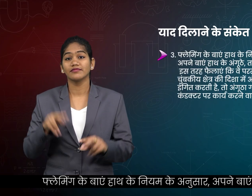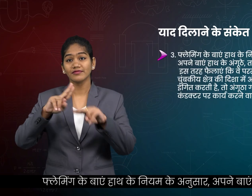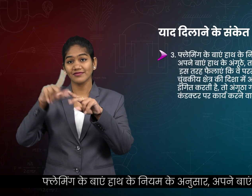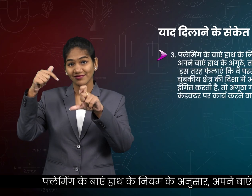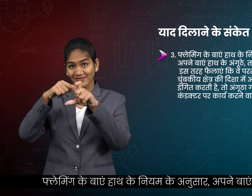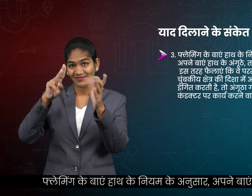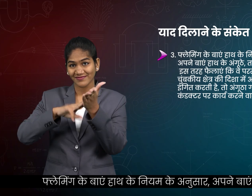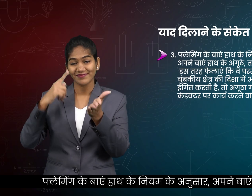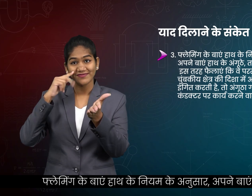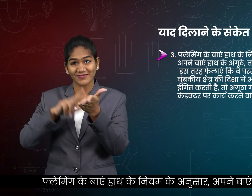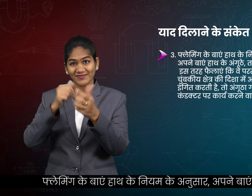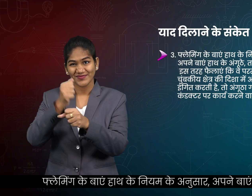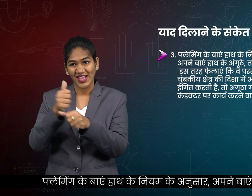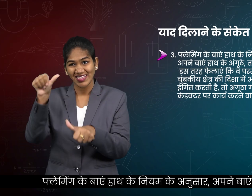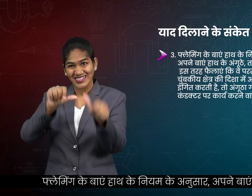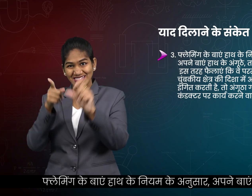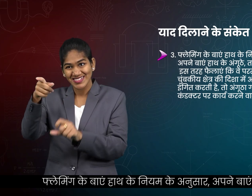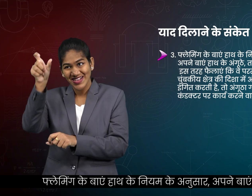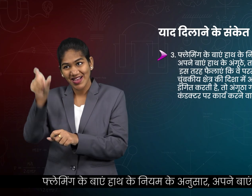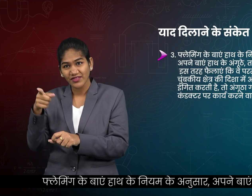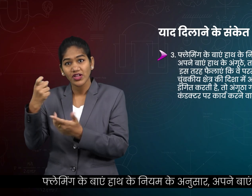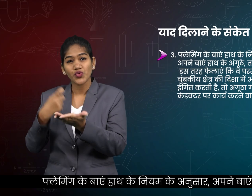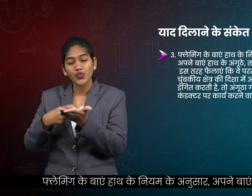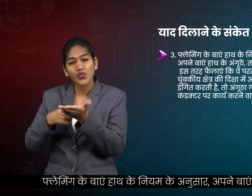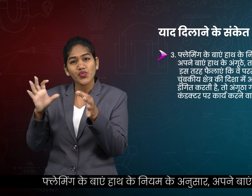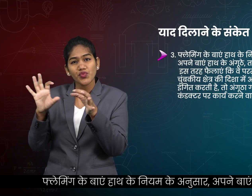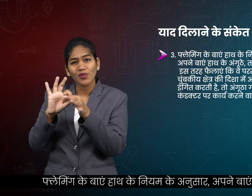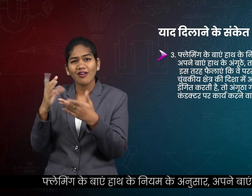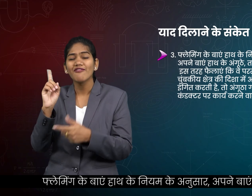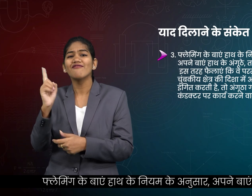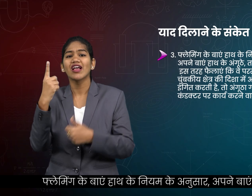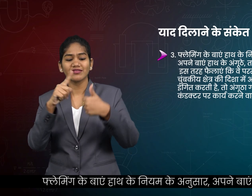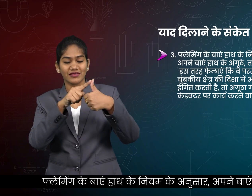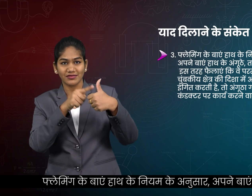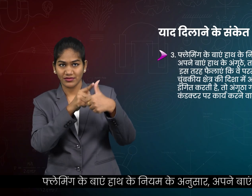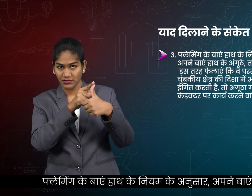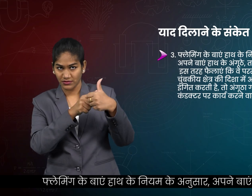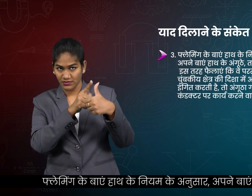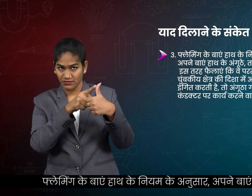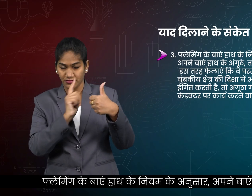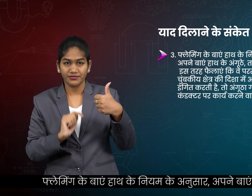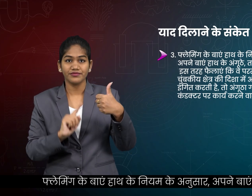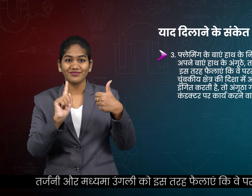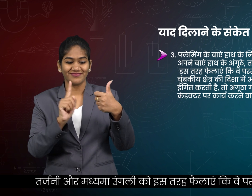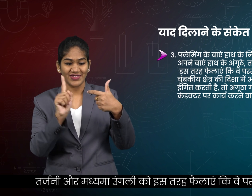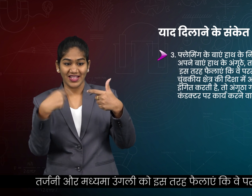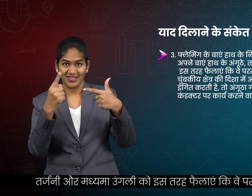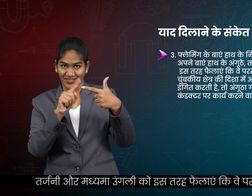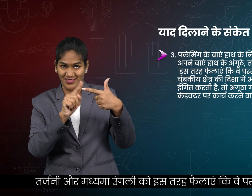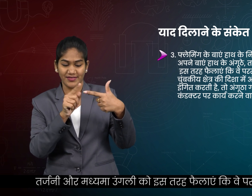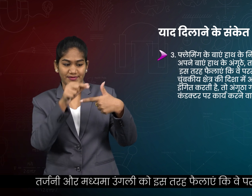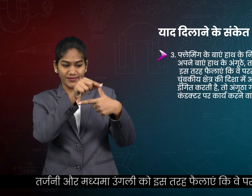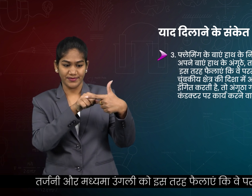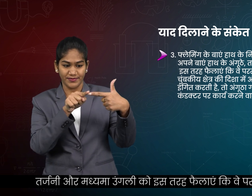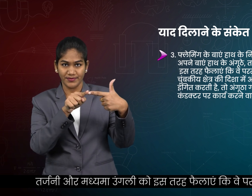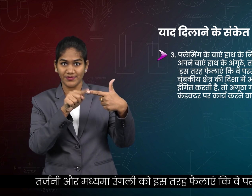फ्लेमिंग के बाएं हाथ के नियम के अनुसार अपने बाएं हाथ के अंगूठे, तर्जनी